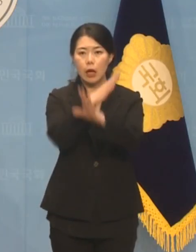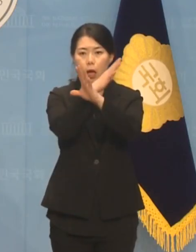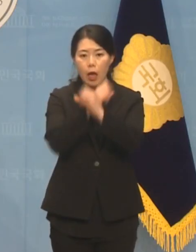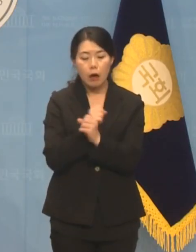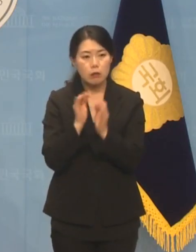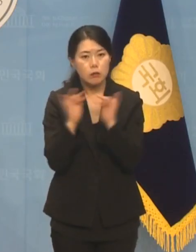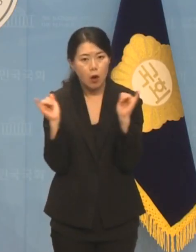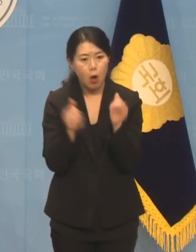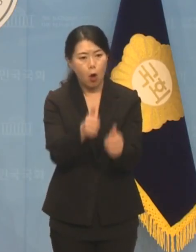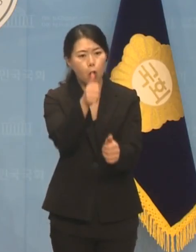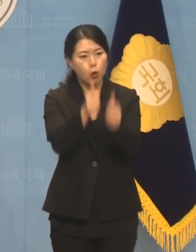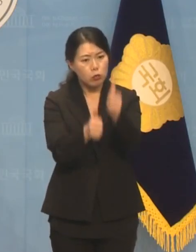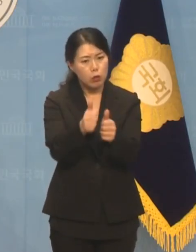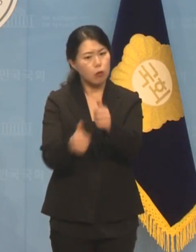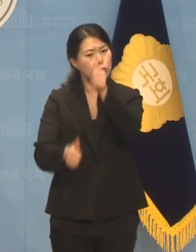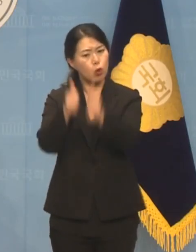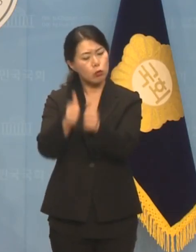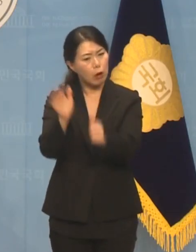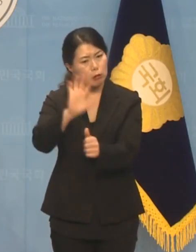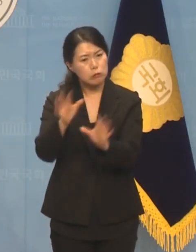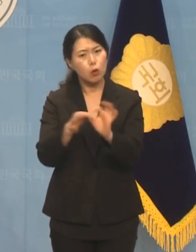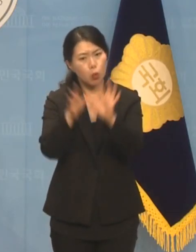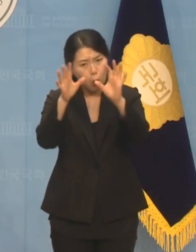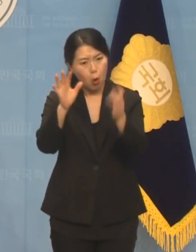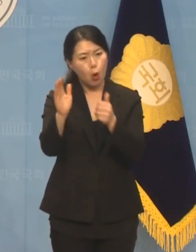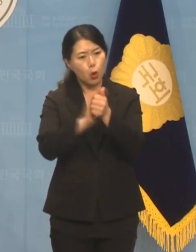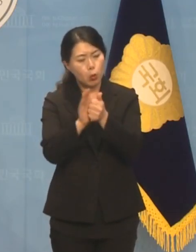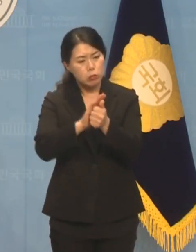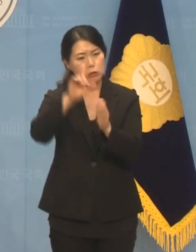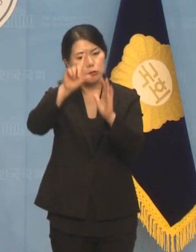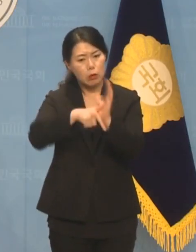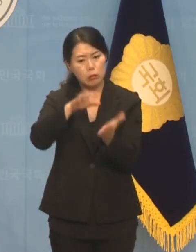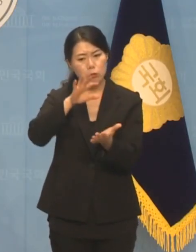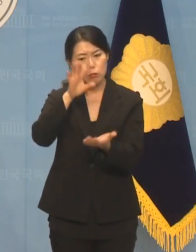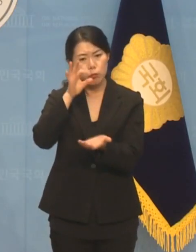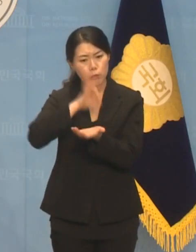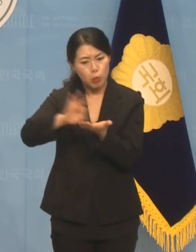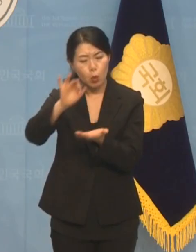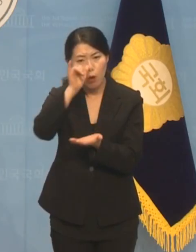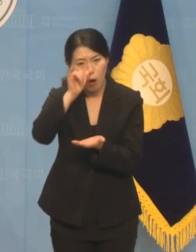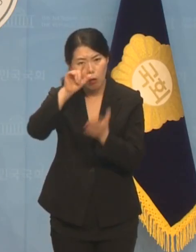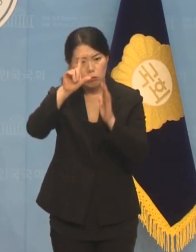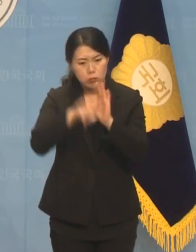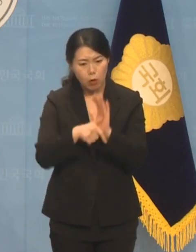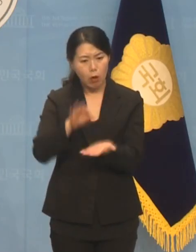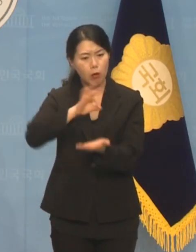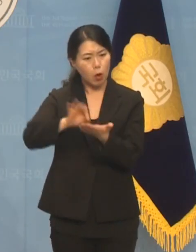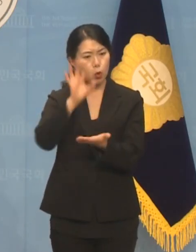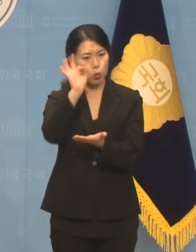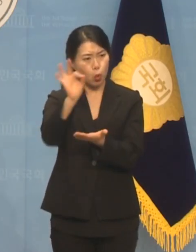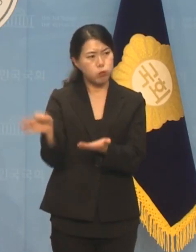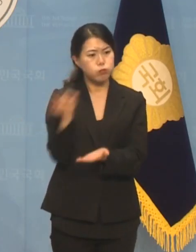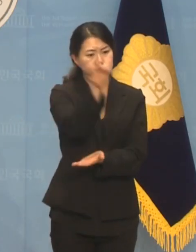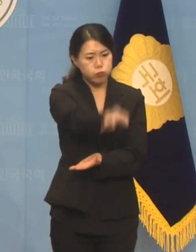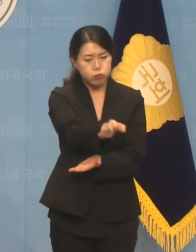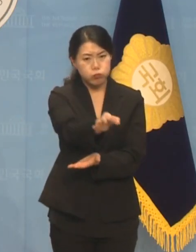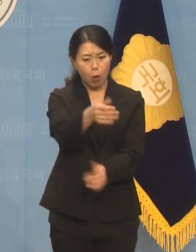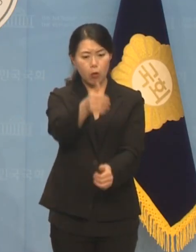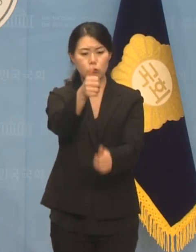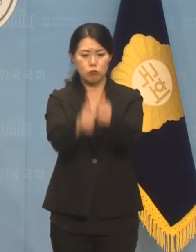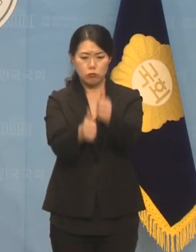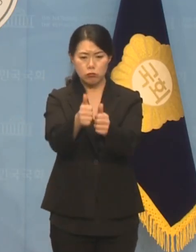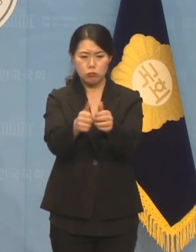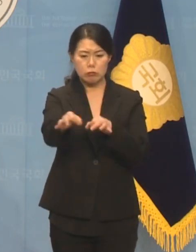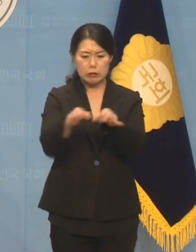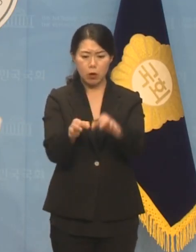당사자가 경쟁자이든 아니든 서비스를 이용하는데 비용이 발생한다면 정당한 사용료를 지불하는 것이 시장의